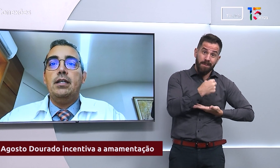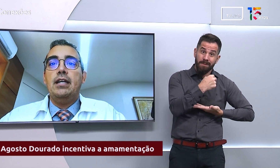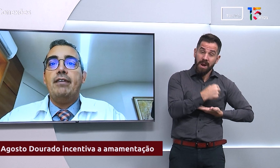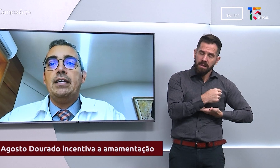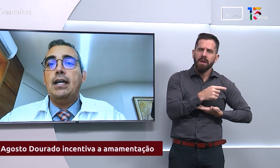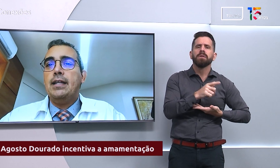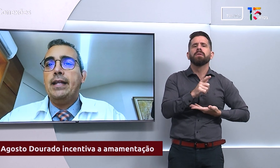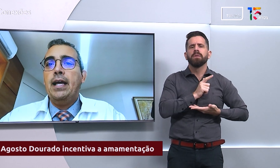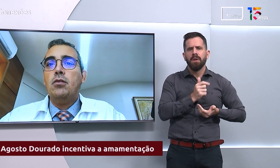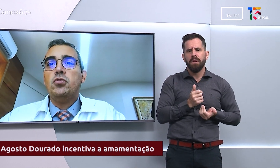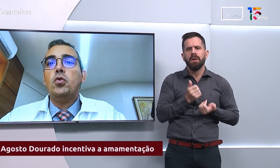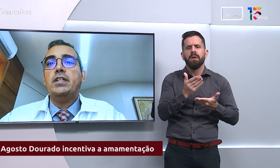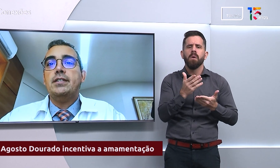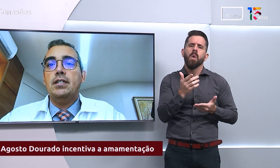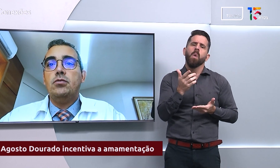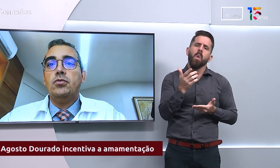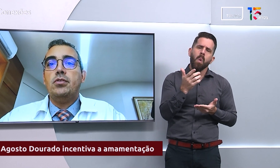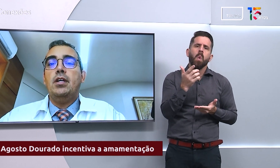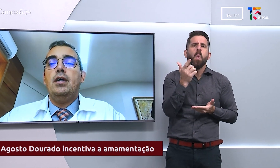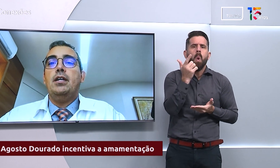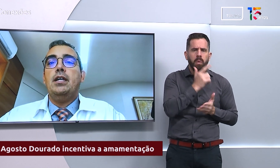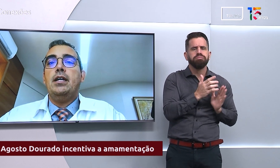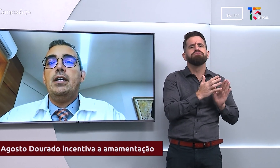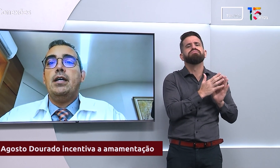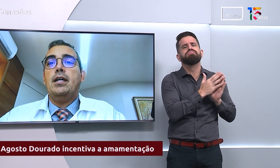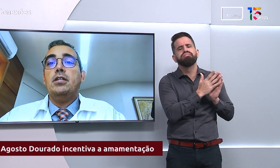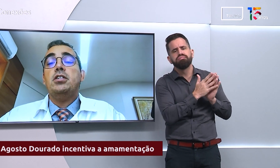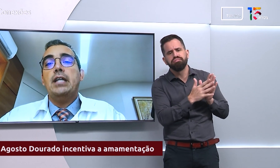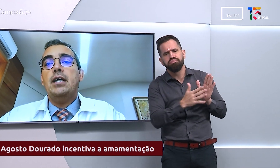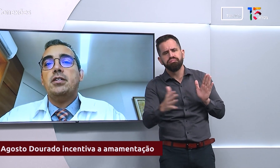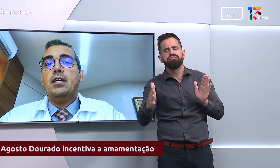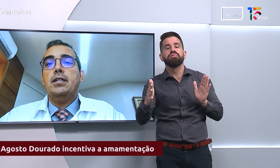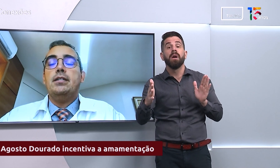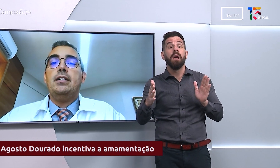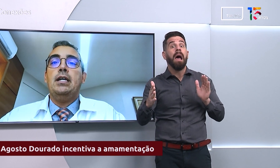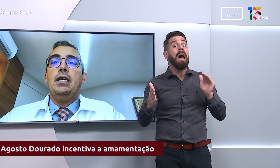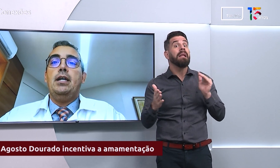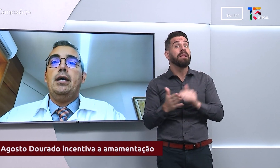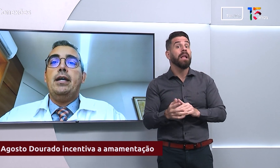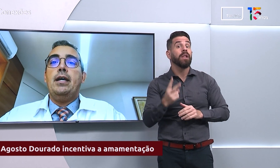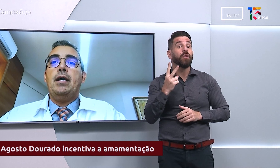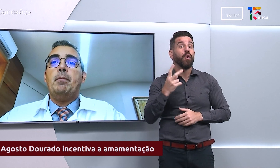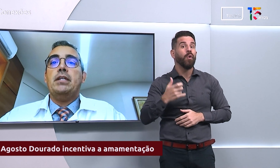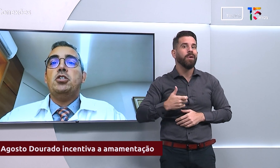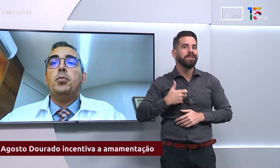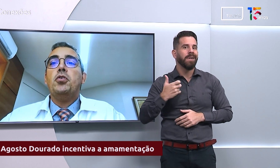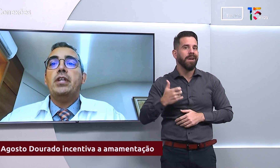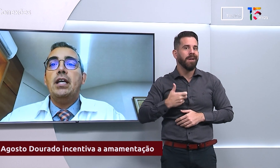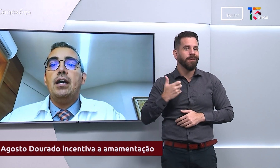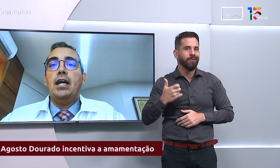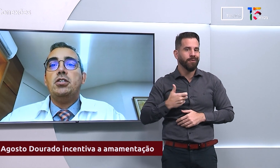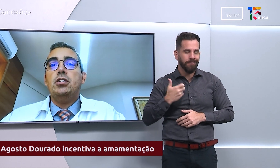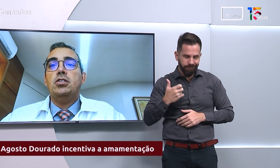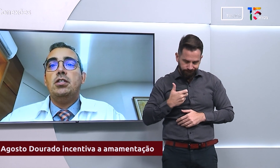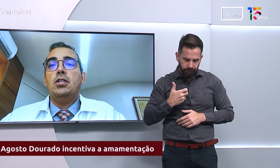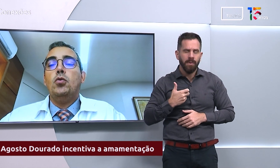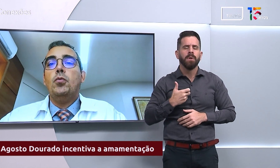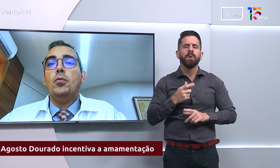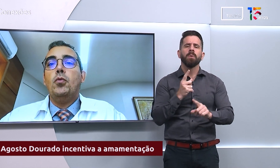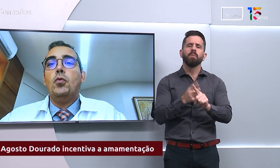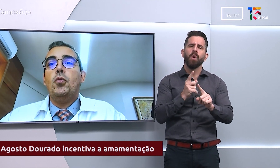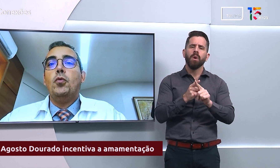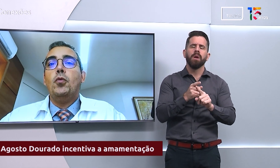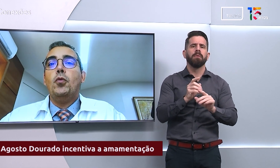oferecida e levada até os 2 anos de idade da criança. Para a gente poder